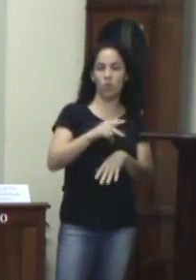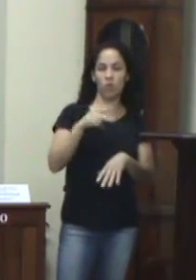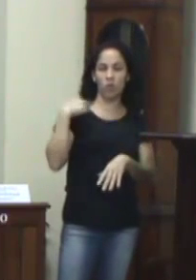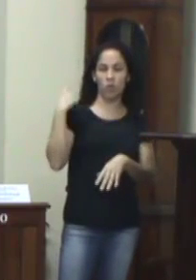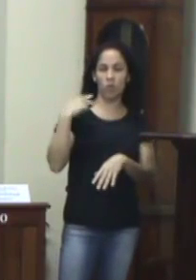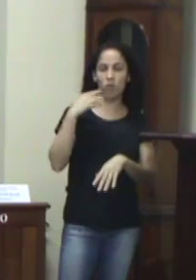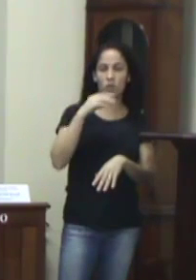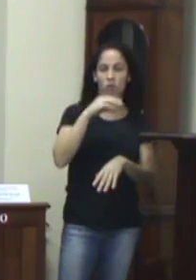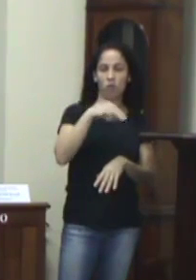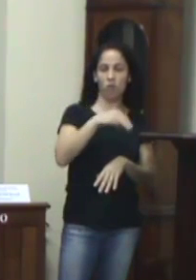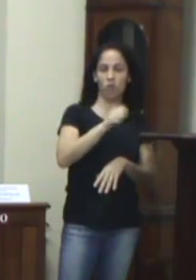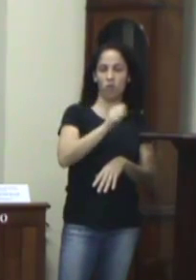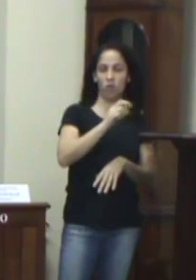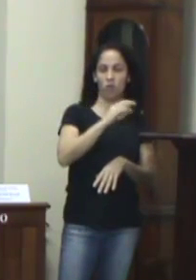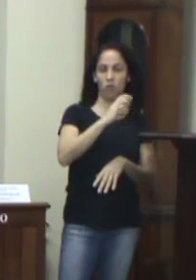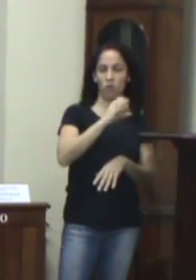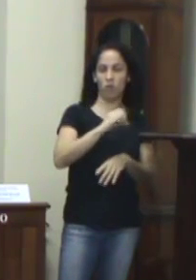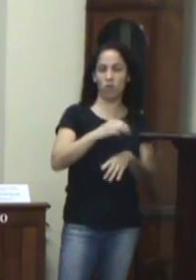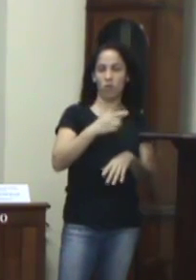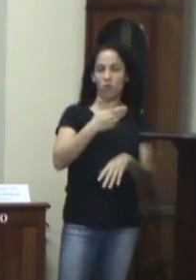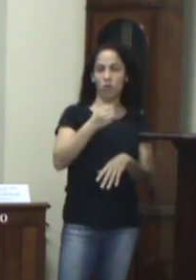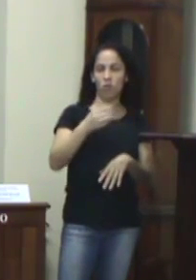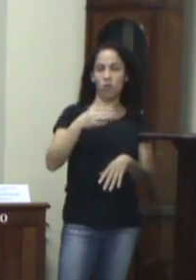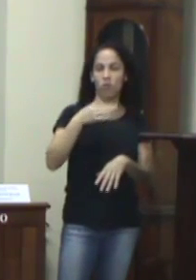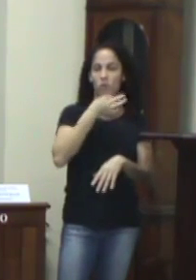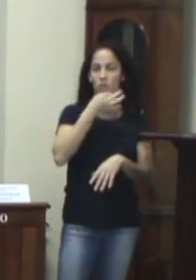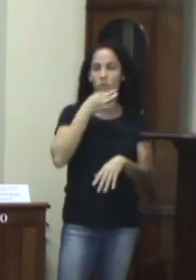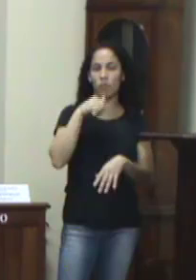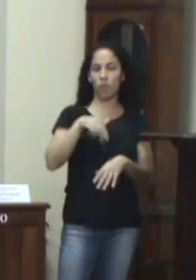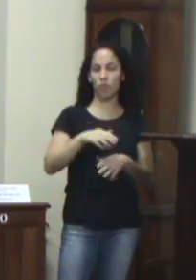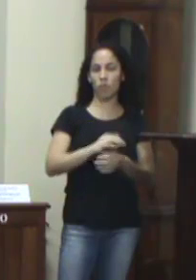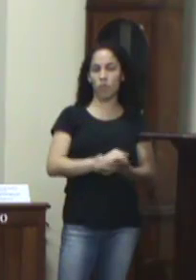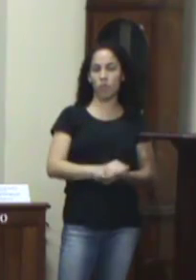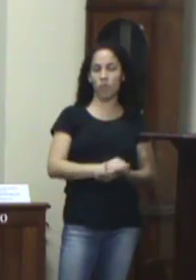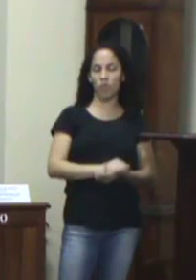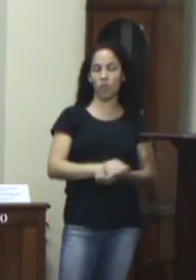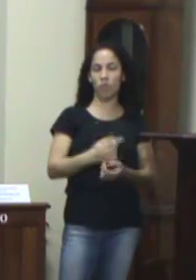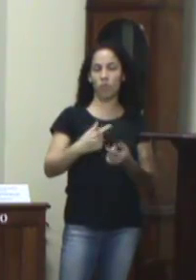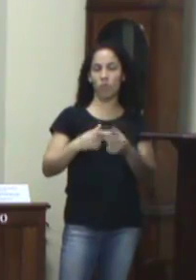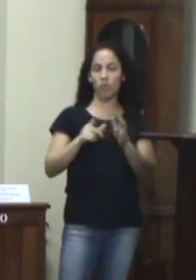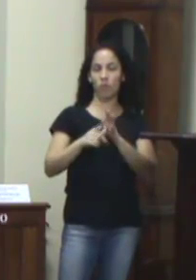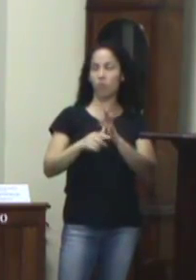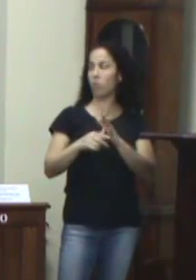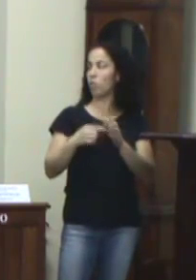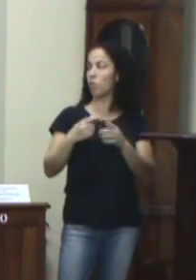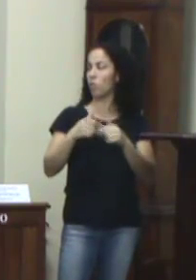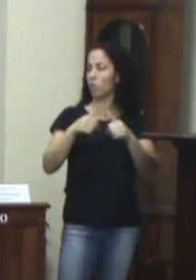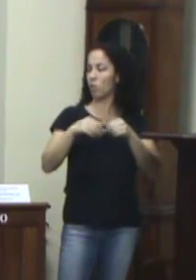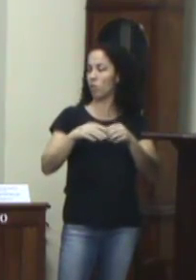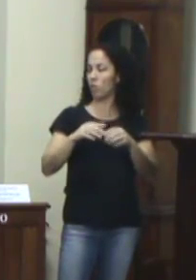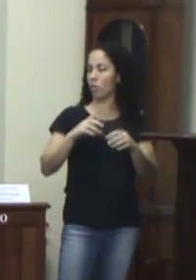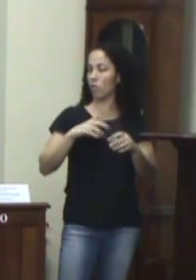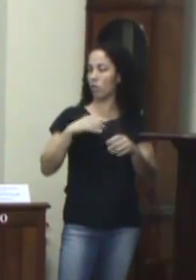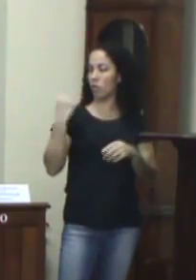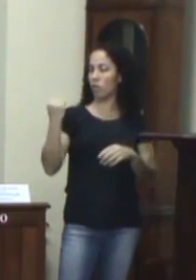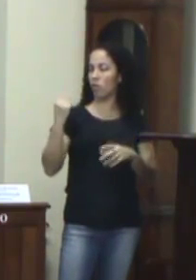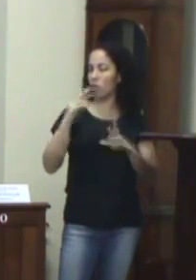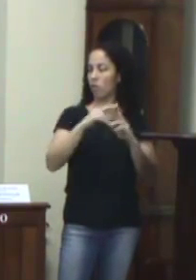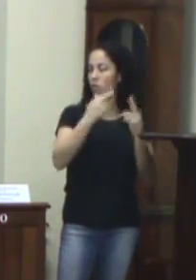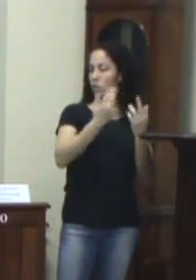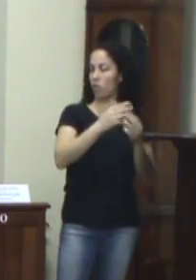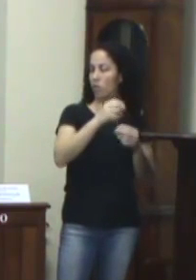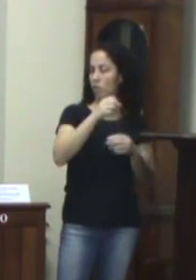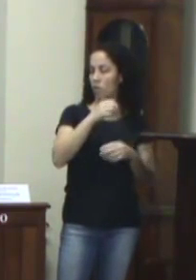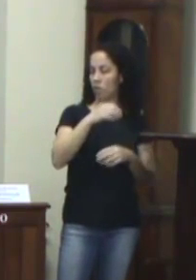para a sessão ordinária ser realizada hoje, 20 de setembro, nesta Casa Legislativa. O referido atraso foi por estar participando de uma importante reunião da